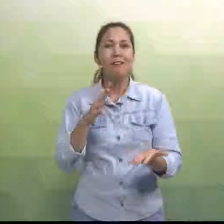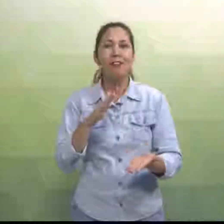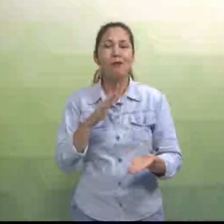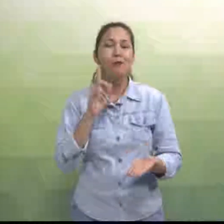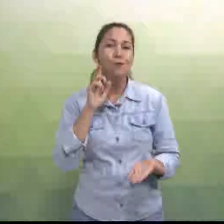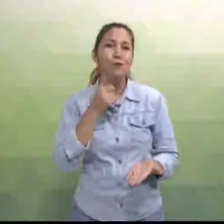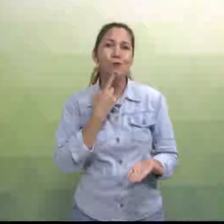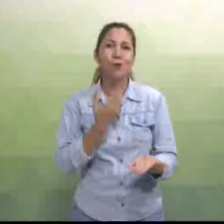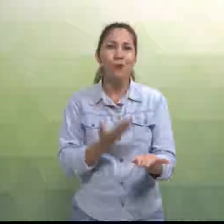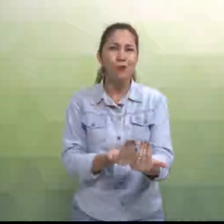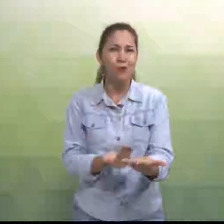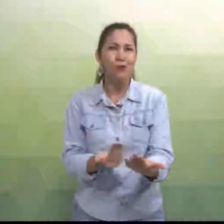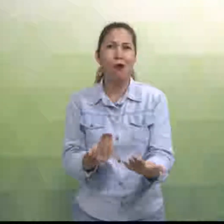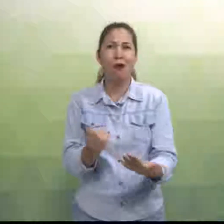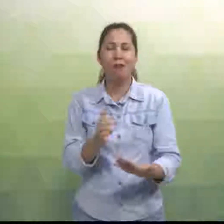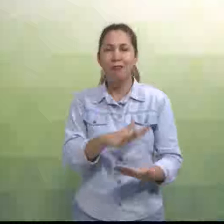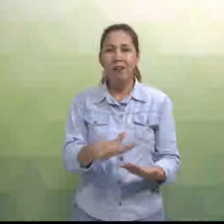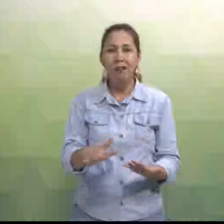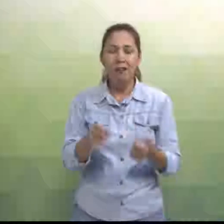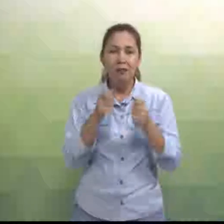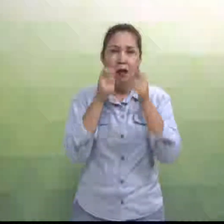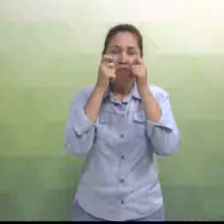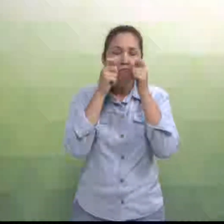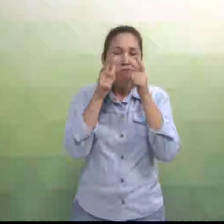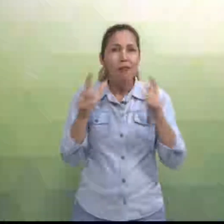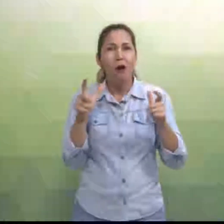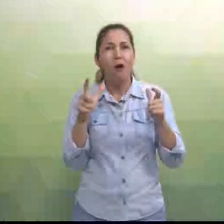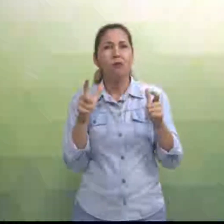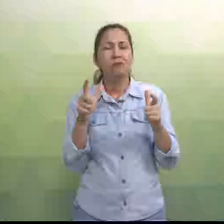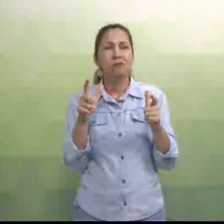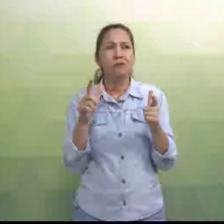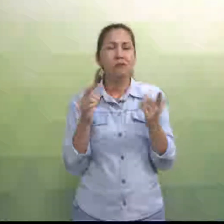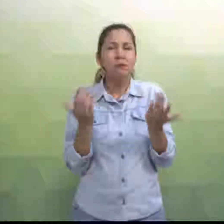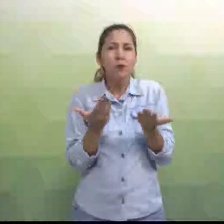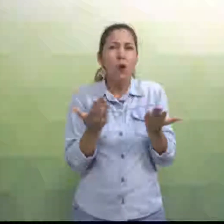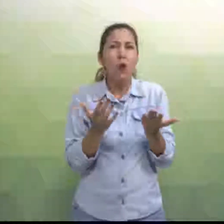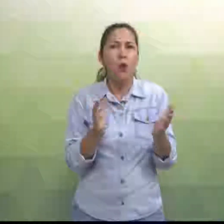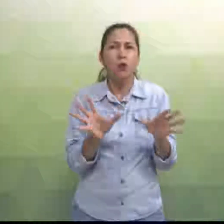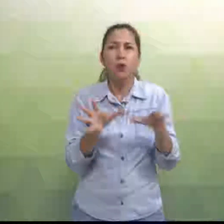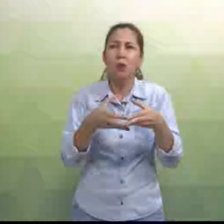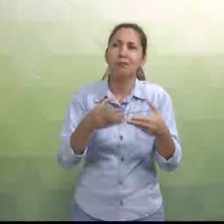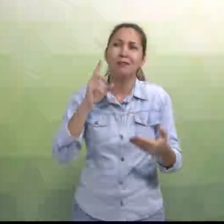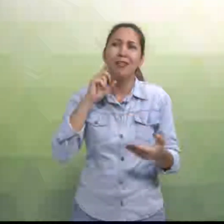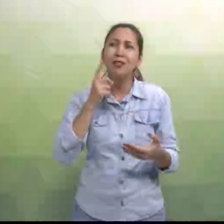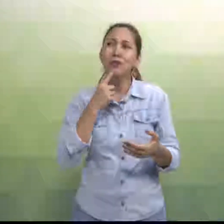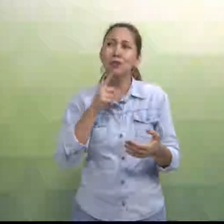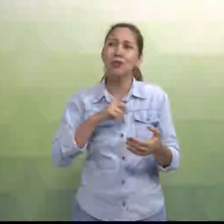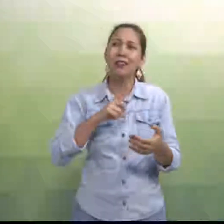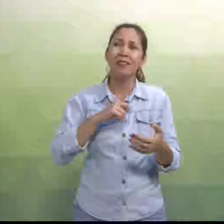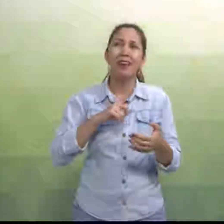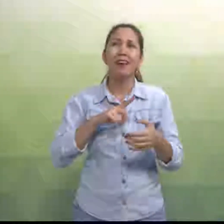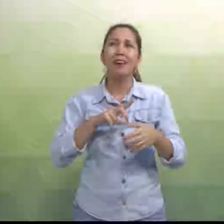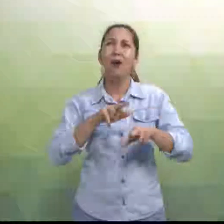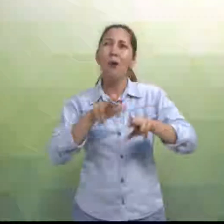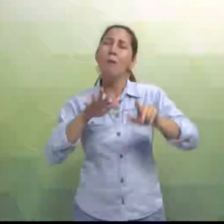do surdo, até hoje. Então, é uma oportunidade de estimular os surdos,